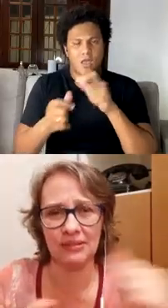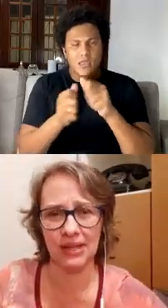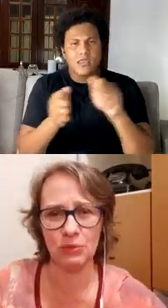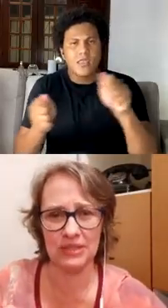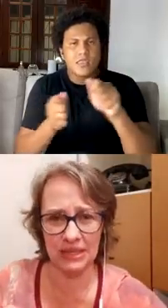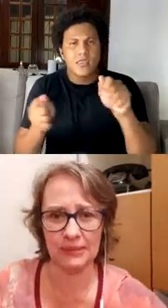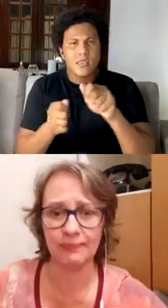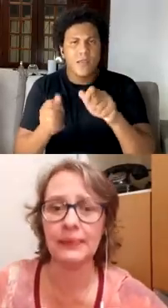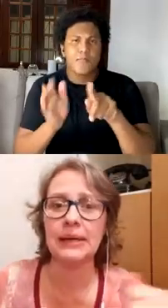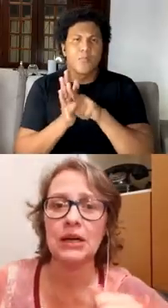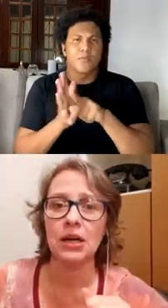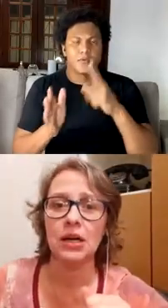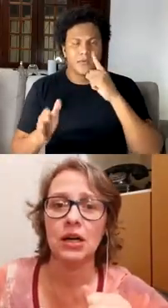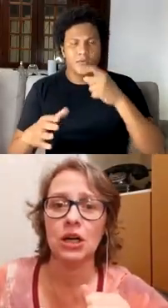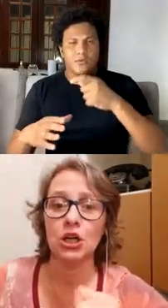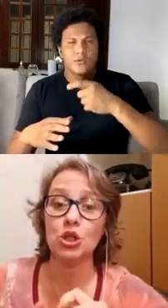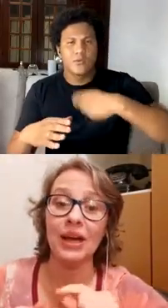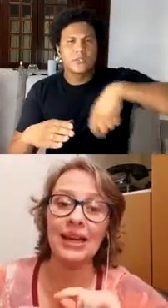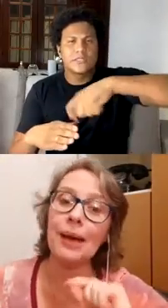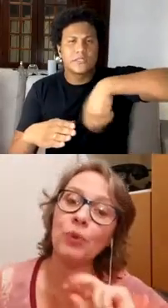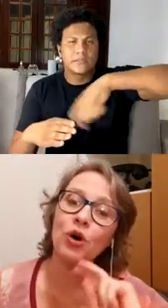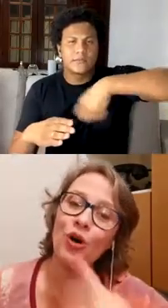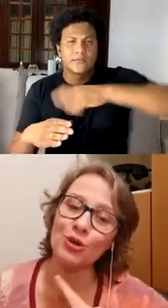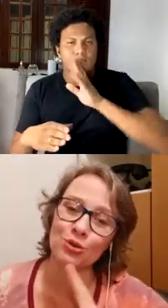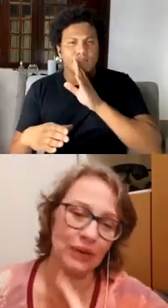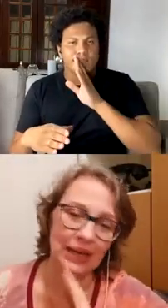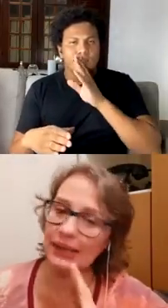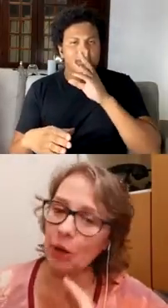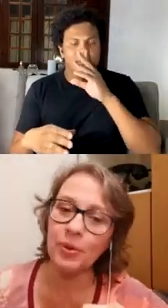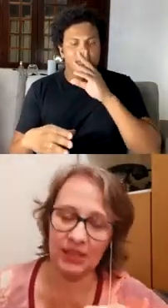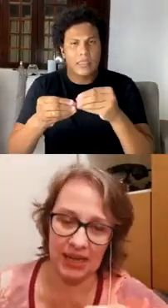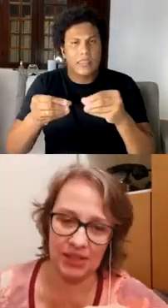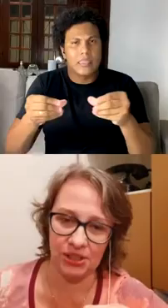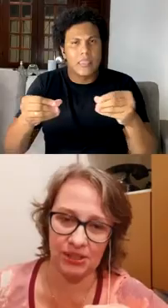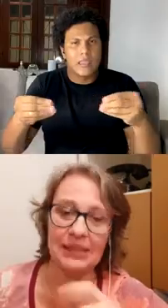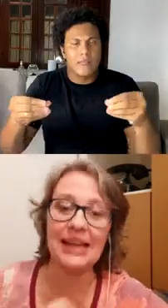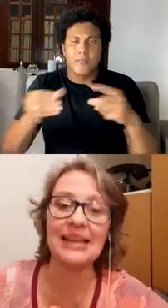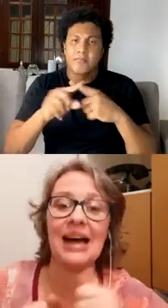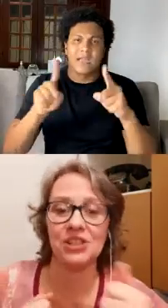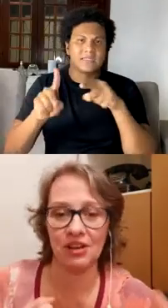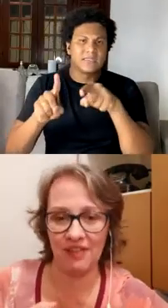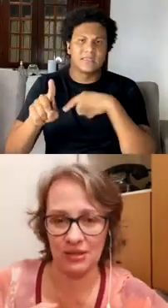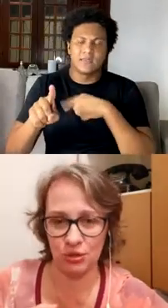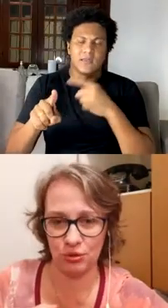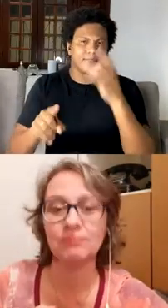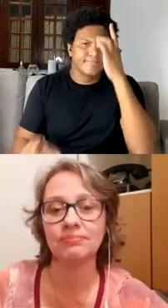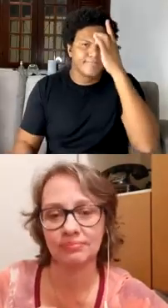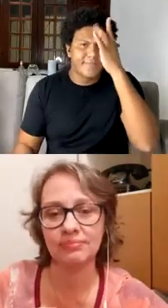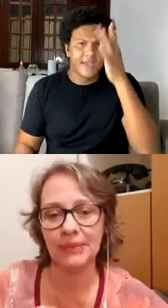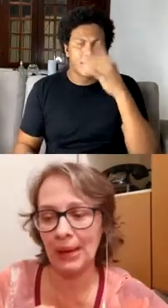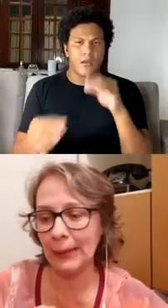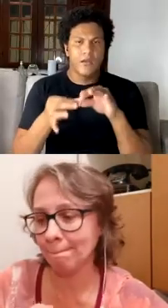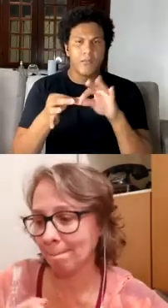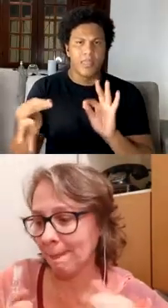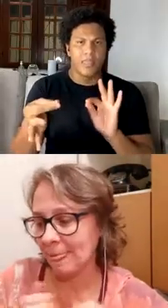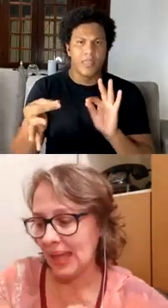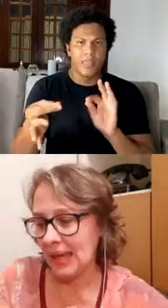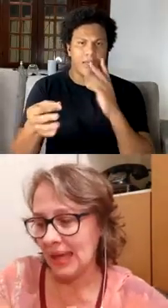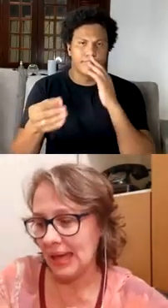Vitafilme da cozinha. Só que ele é poroso, ele não protege e ele rasga fácil. Tá bem?